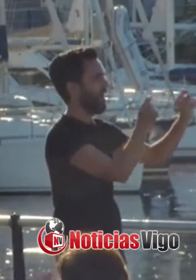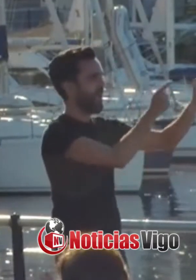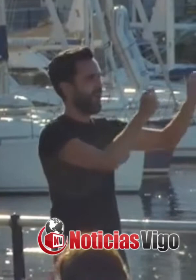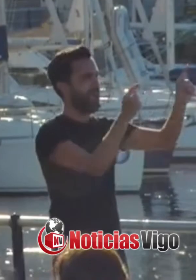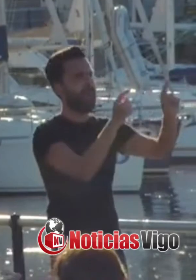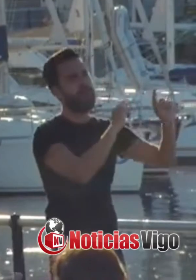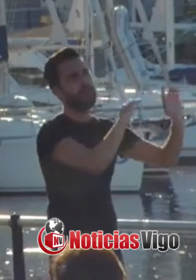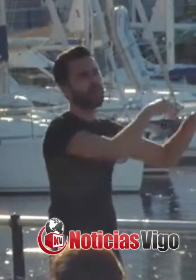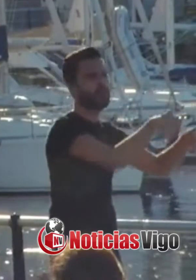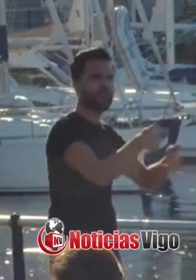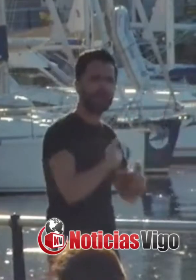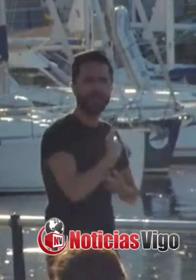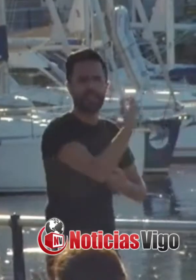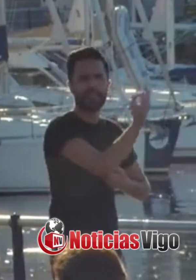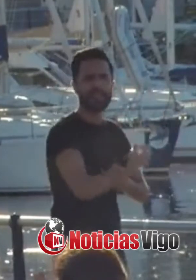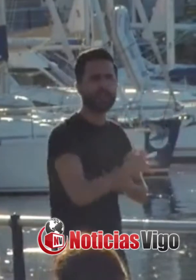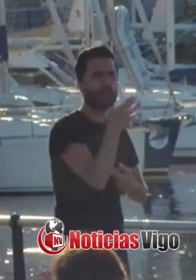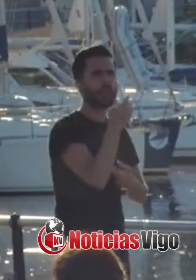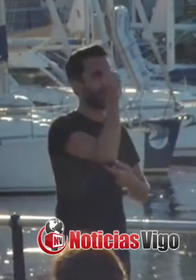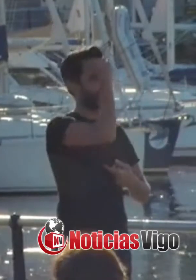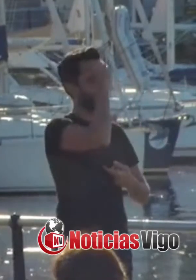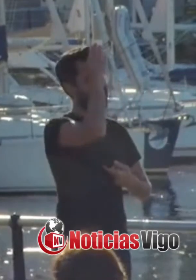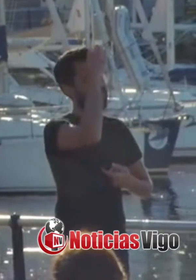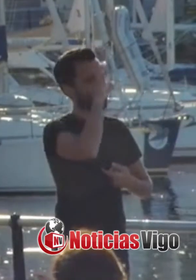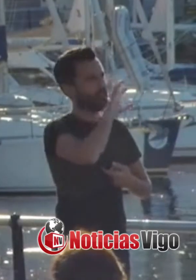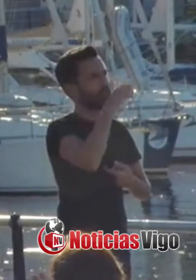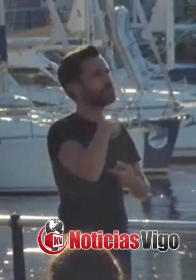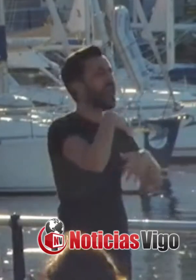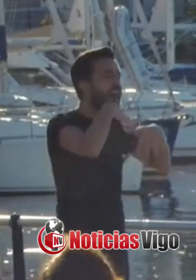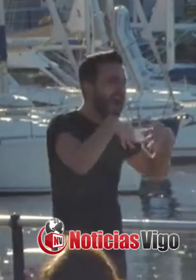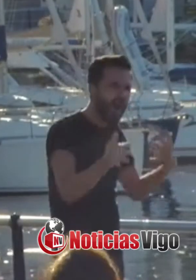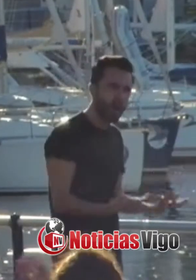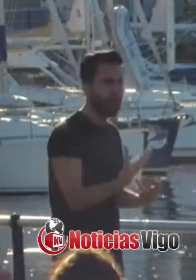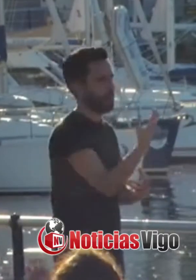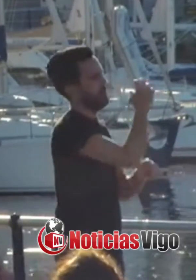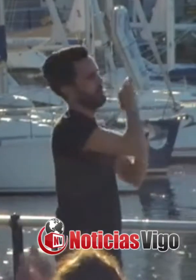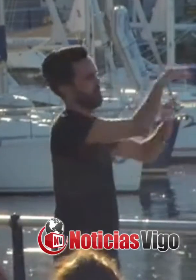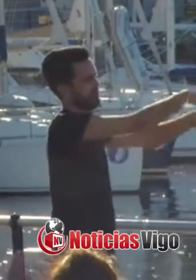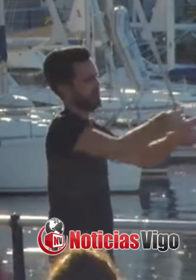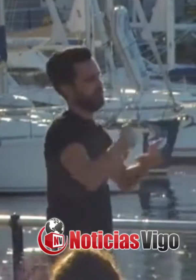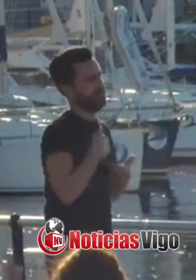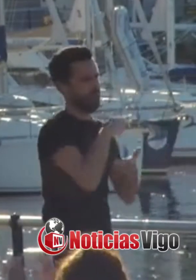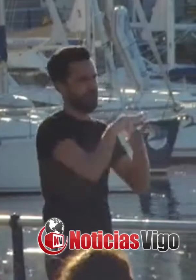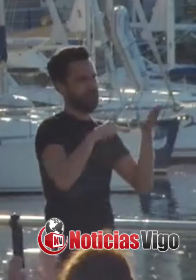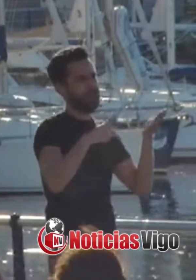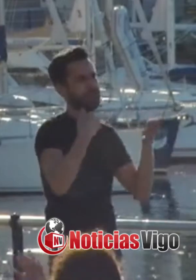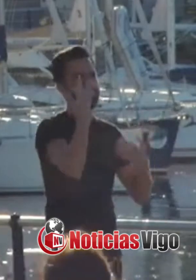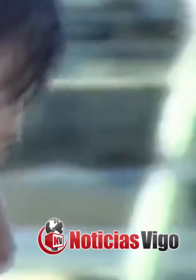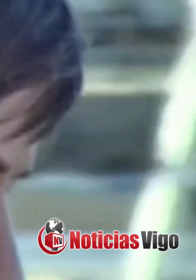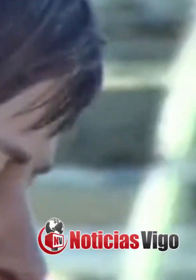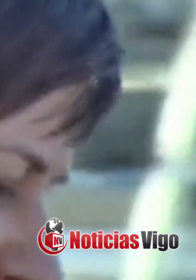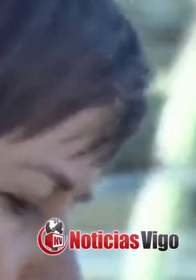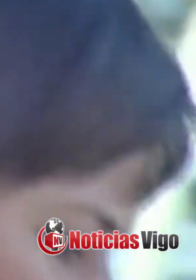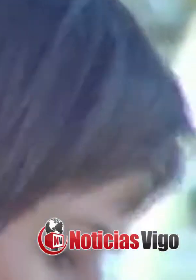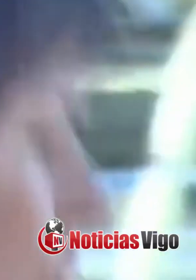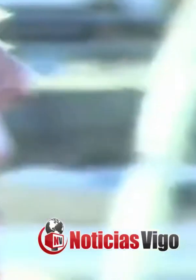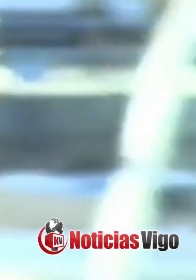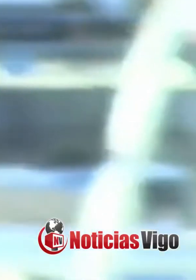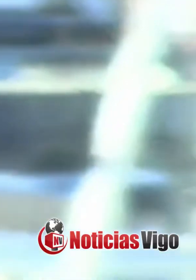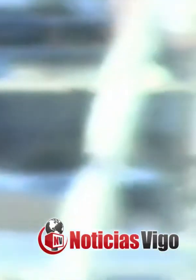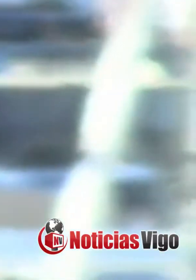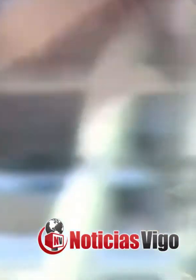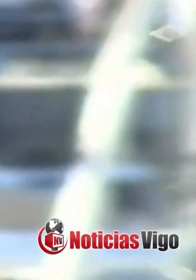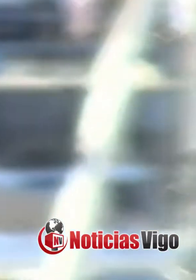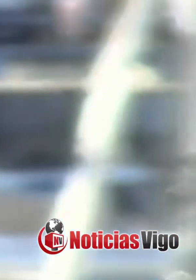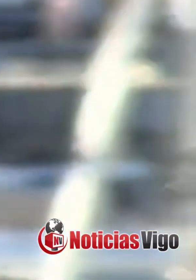talento deste país ten que regresar neste momento máis que nunca. Temos que apostar pola